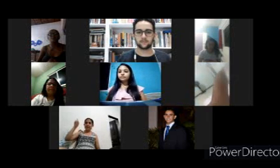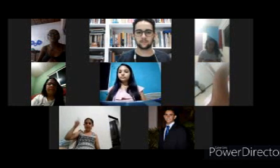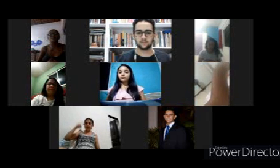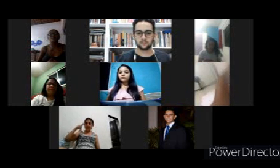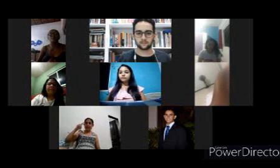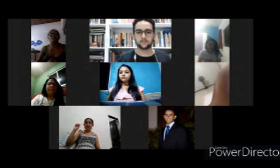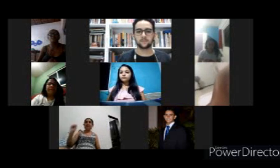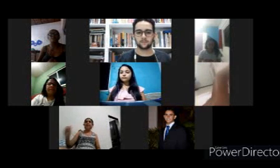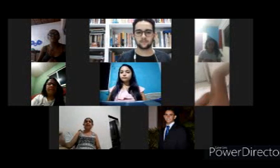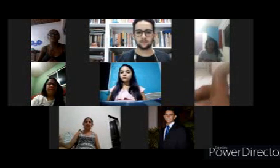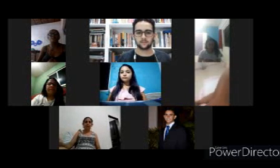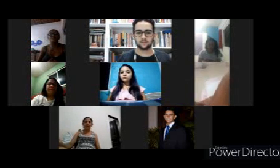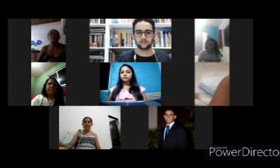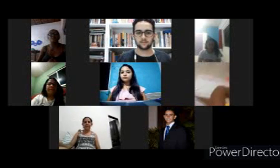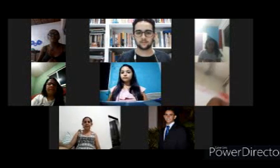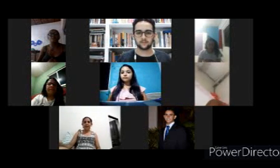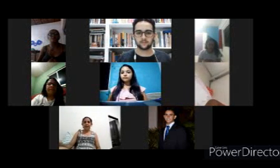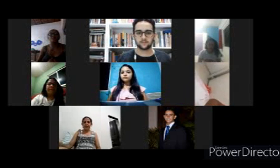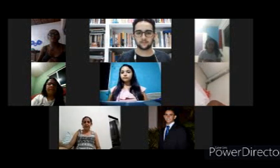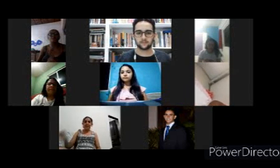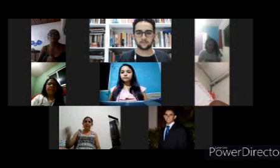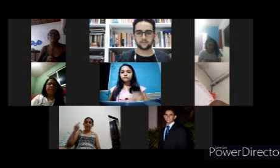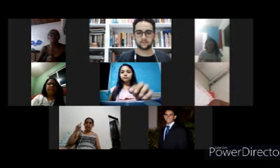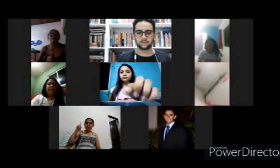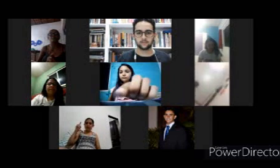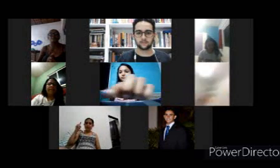C-O-D-O, acento, Codó, e o sinal de Codó,